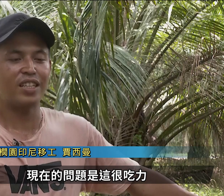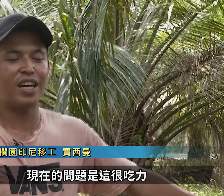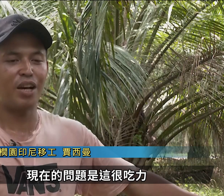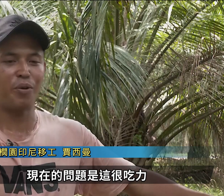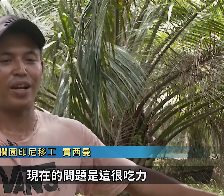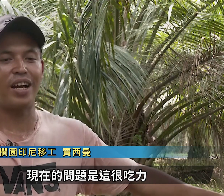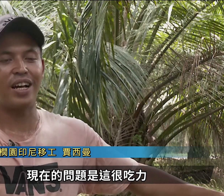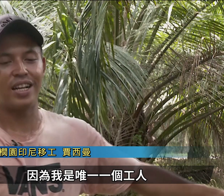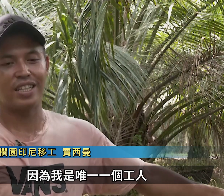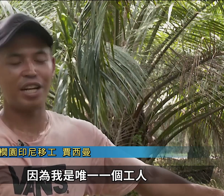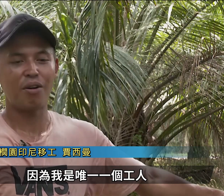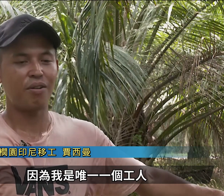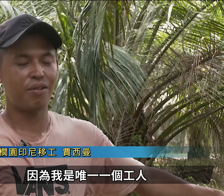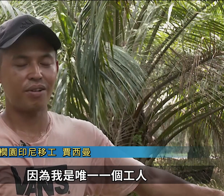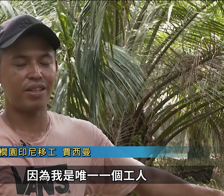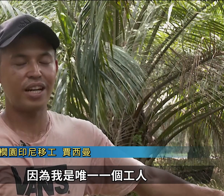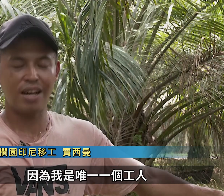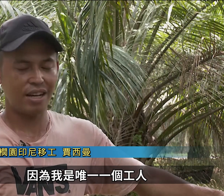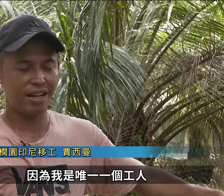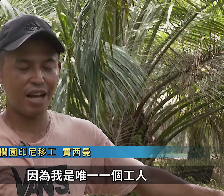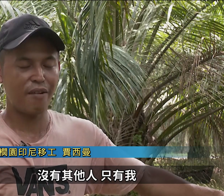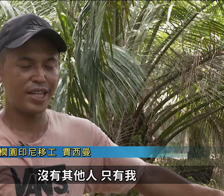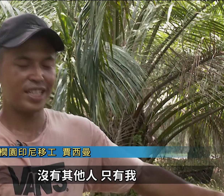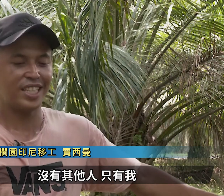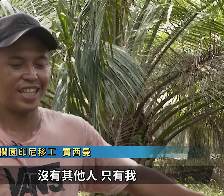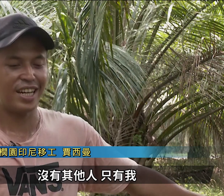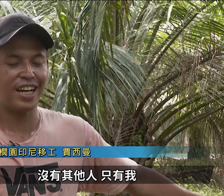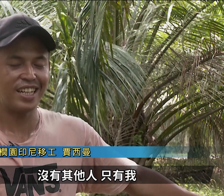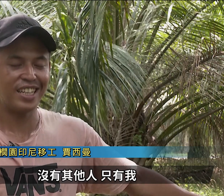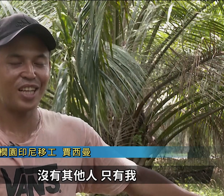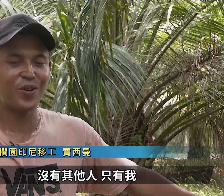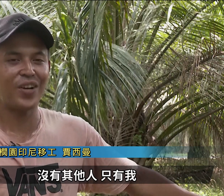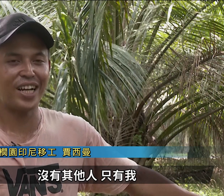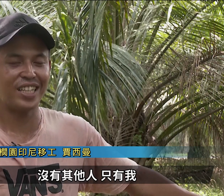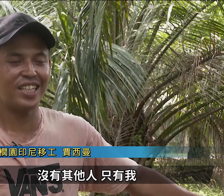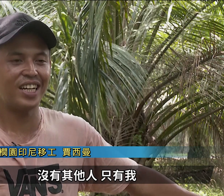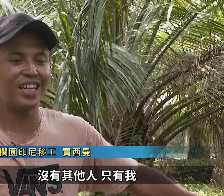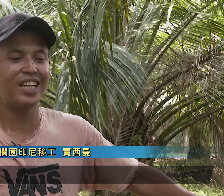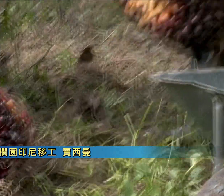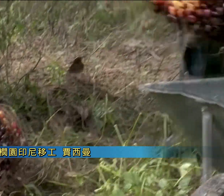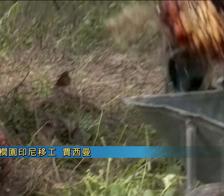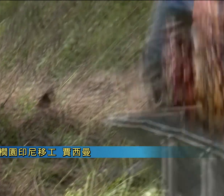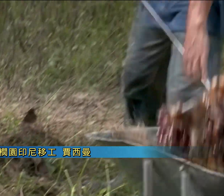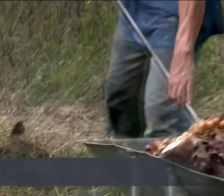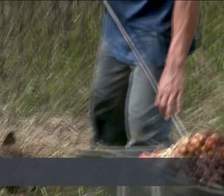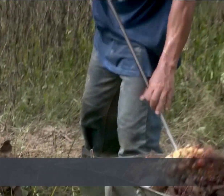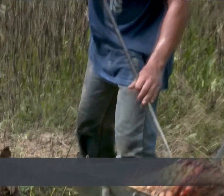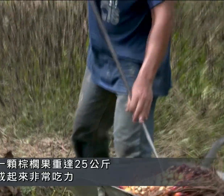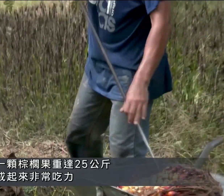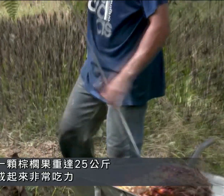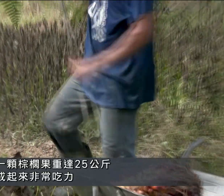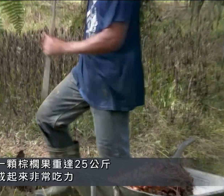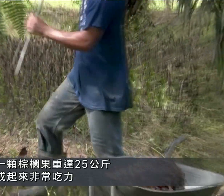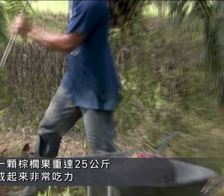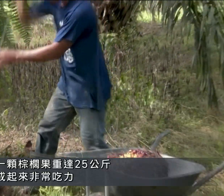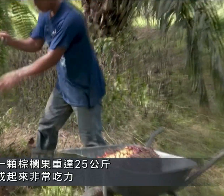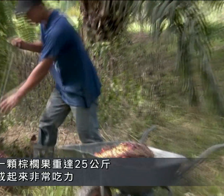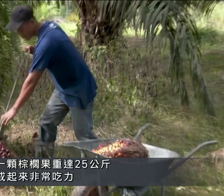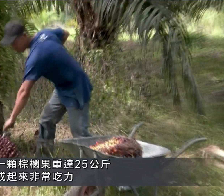sekarang kurang tak ada kawan. Orang kerja satu orang saja. 每一颗棕榈果重达25公斤，收